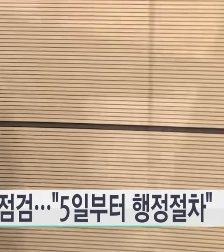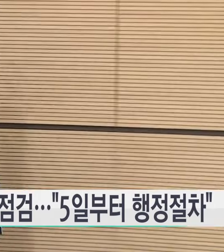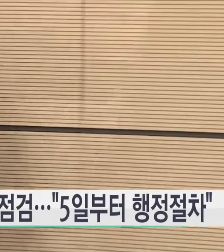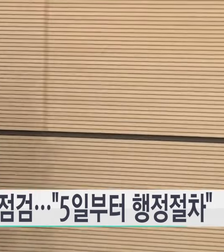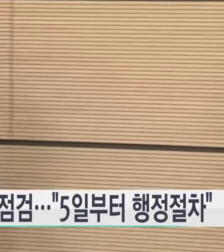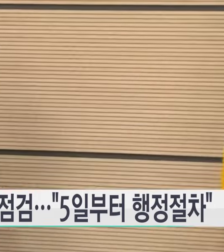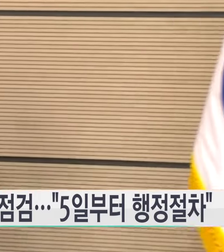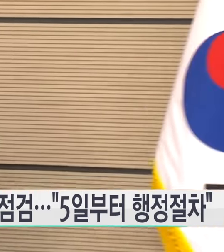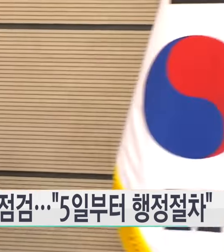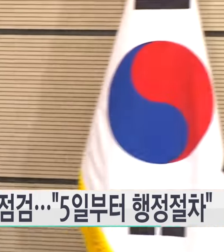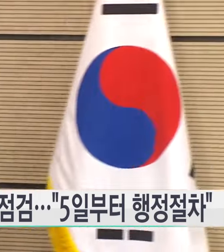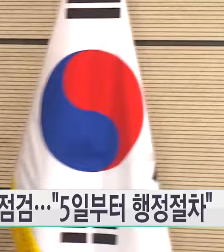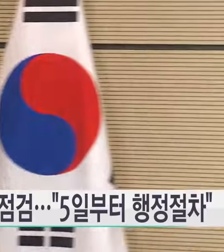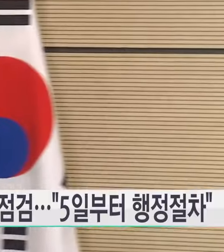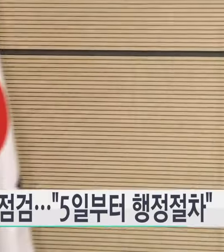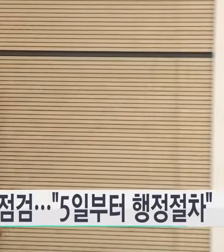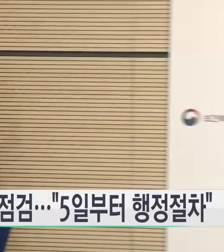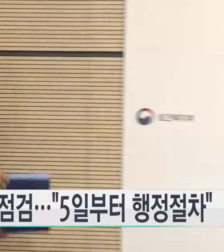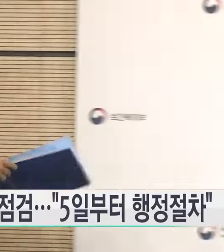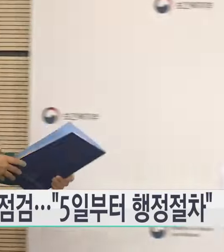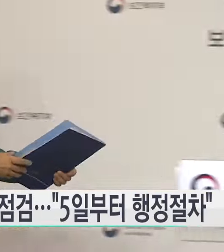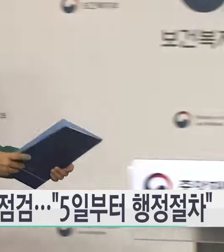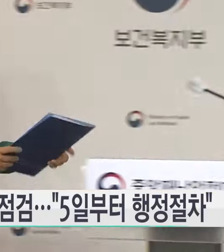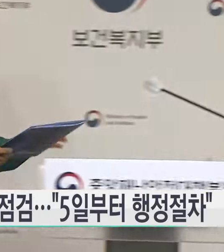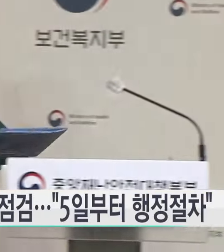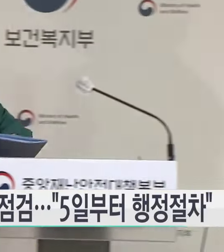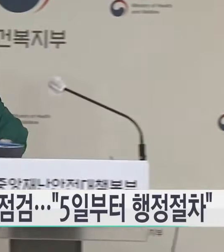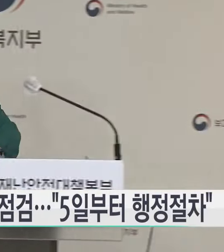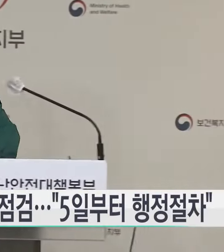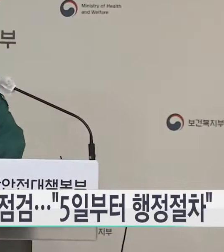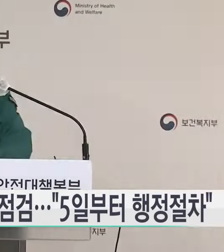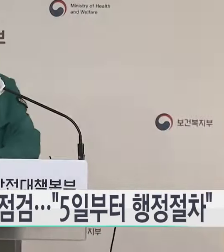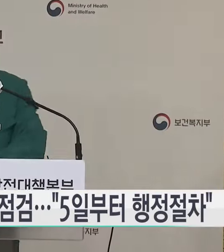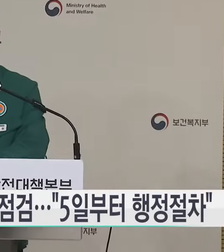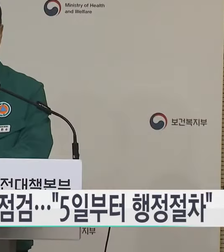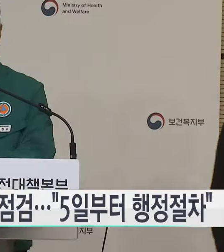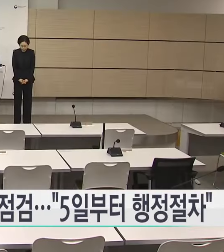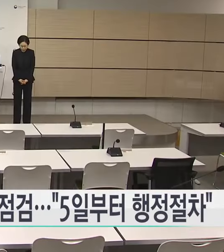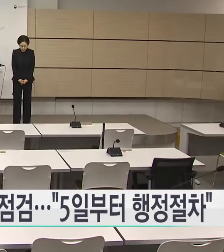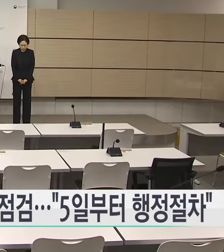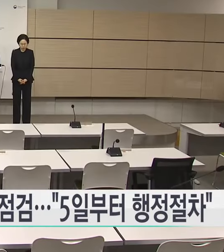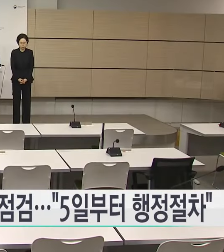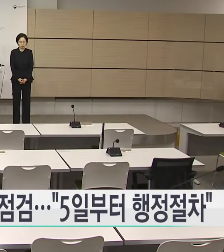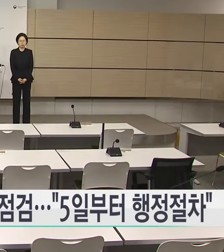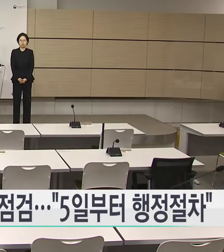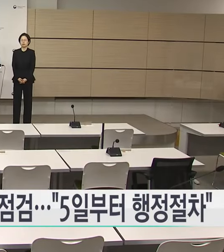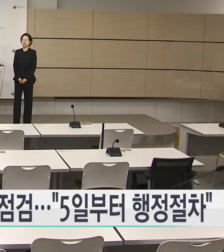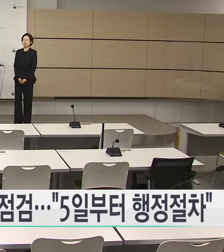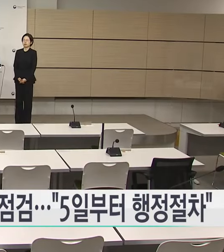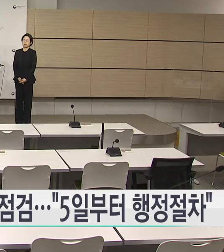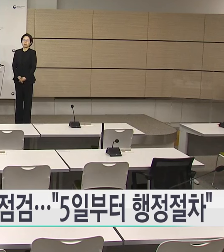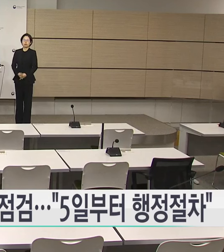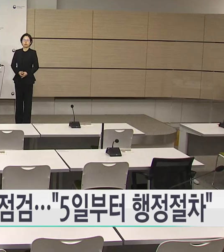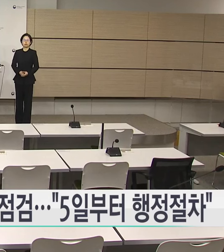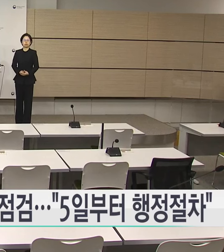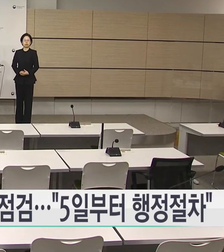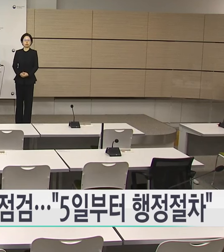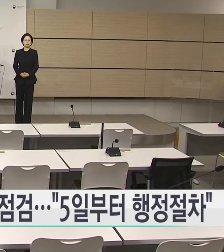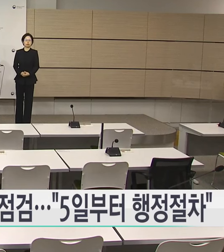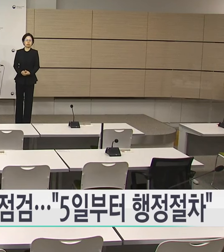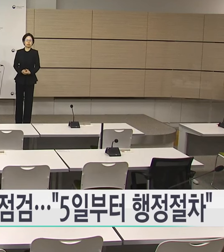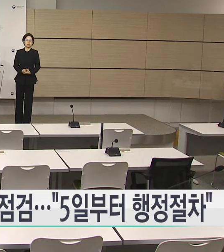절차에 들어간다고 밝혔습니다 중앙 재난 안전 대책본부는 브리핑을 통해 수련 병원 신고에 대해 현장 점검을